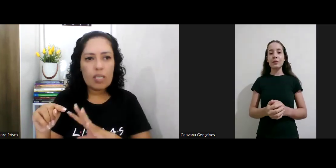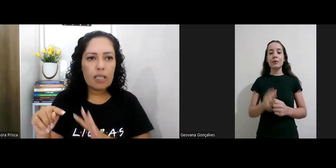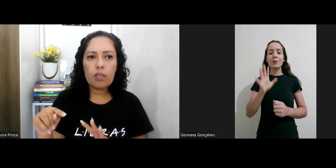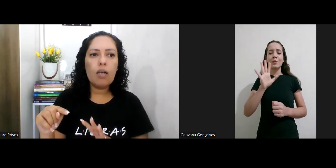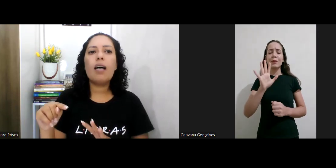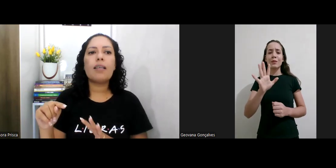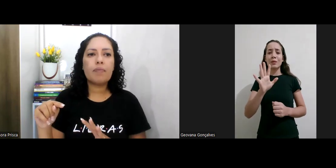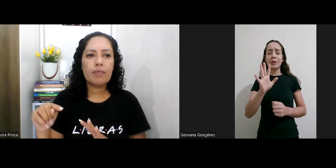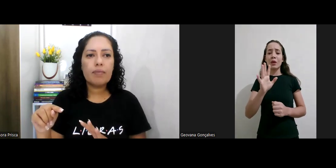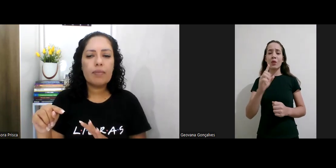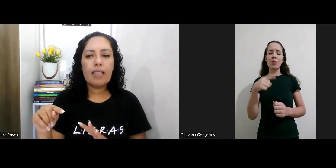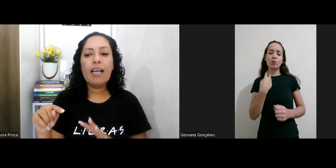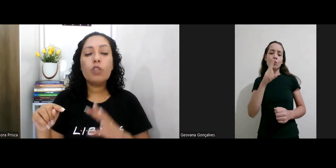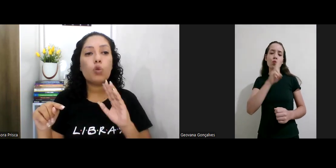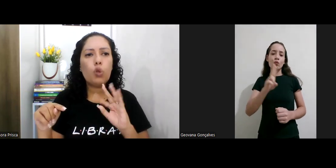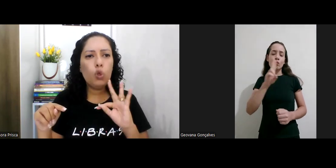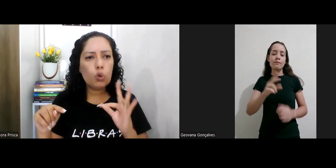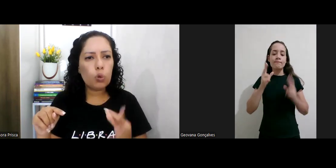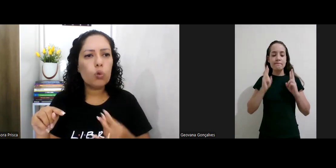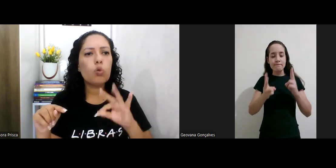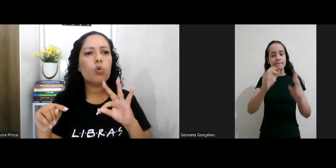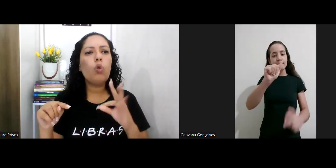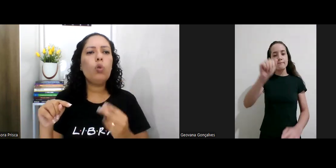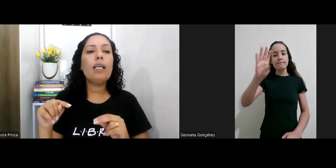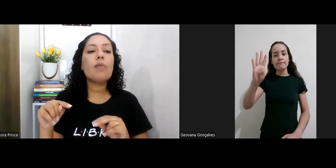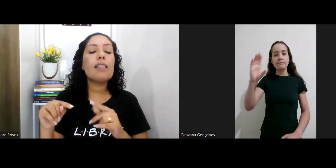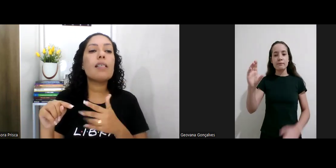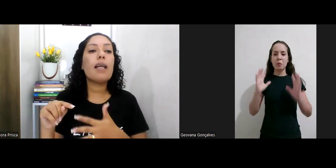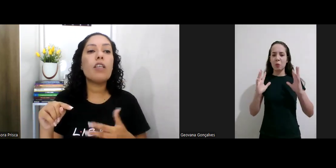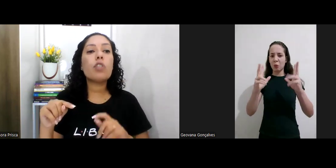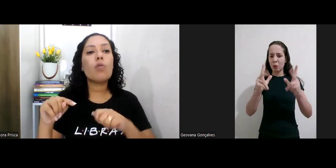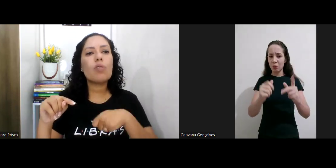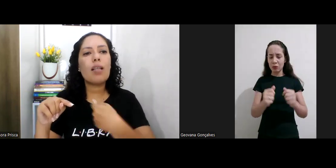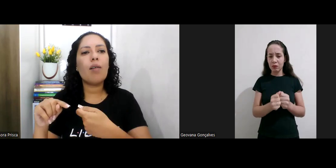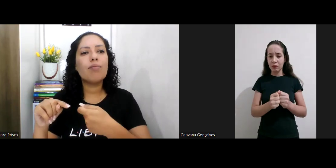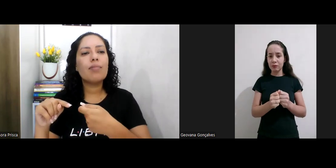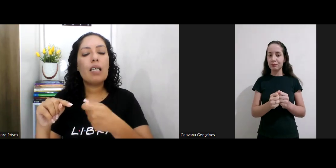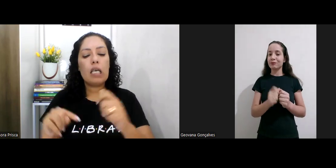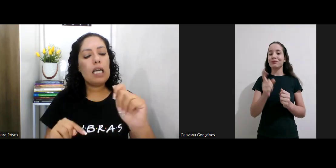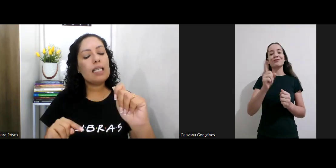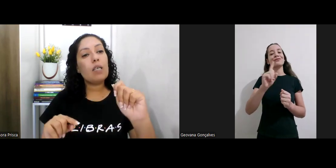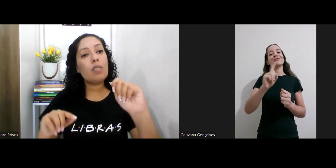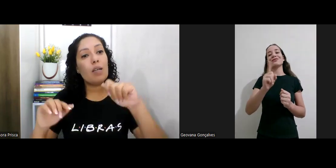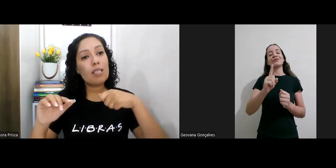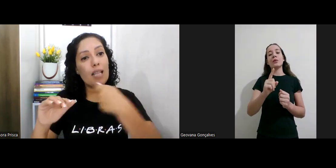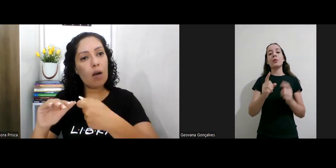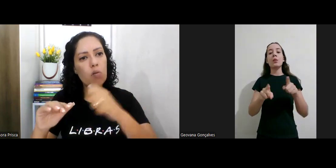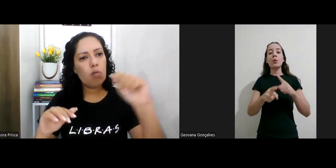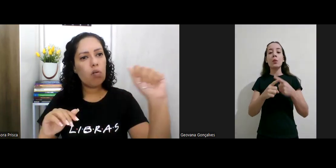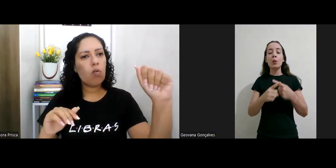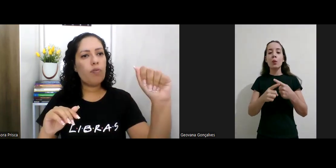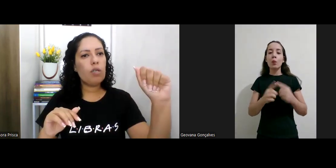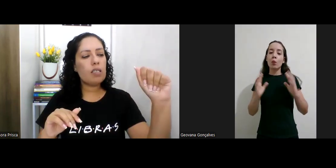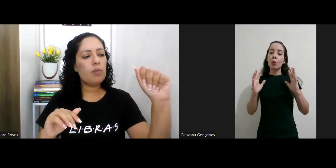não usamos ele toda hora, tá? Tudo na língua de sinais tem um sinal. E esse aqui é o sinal de